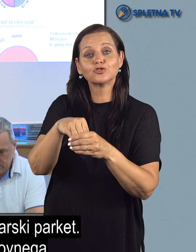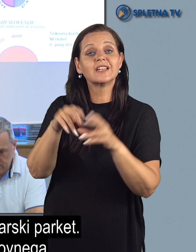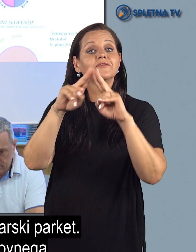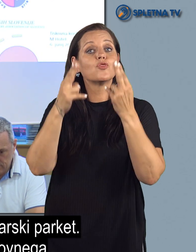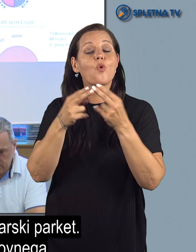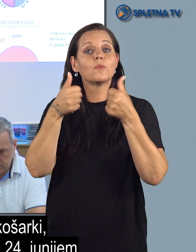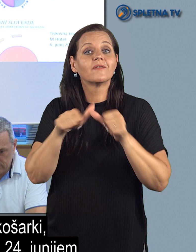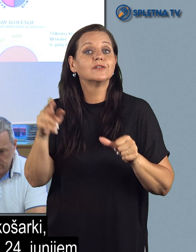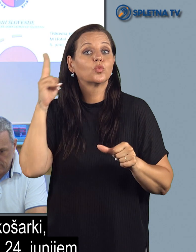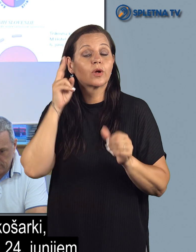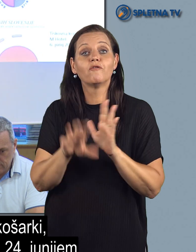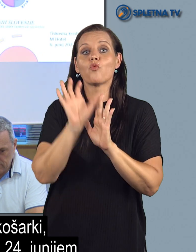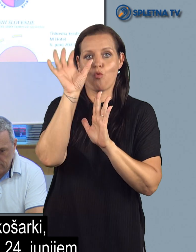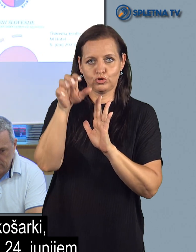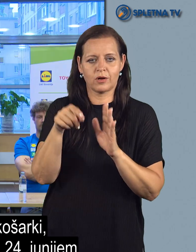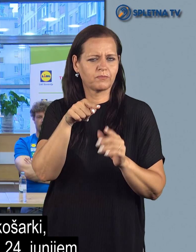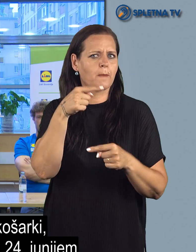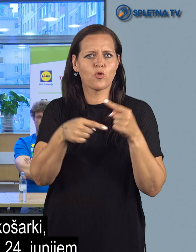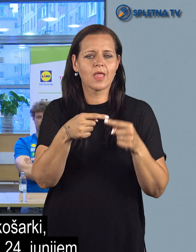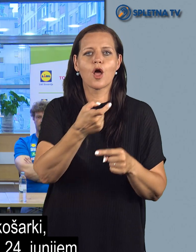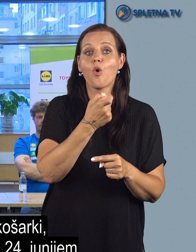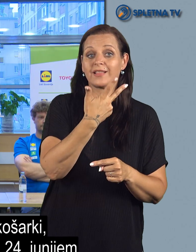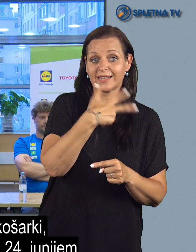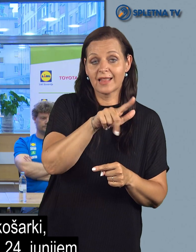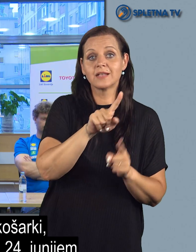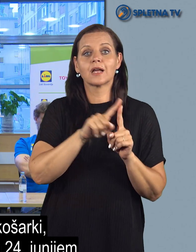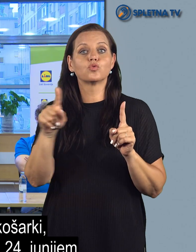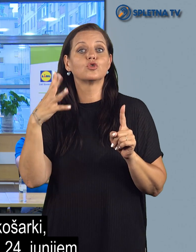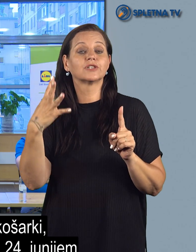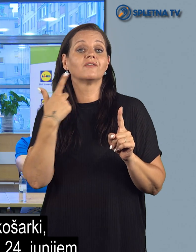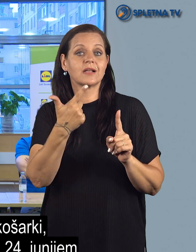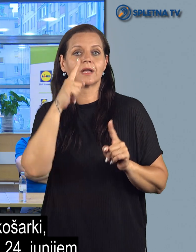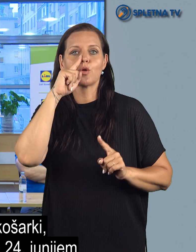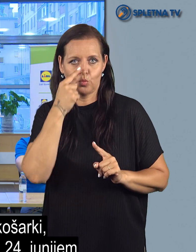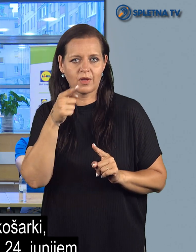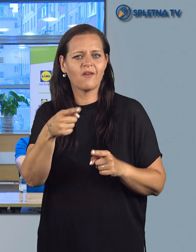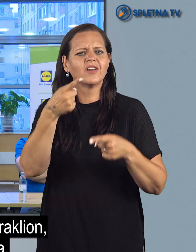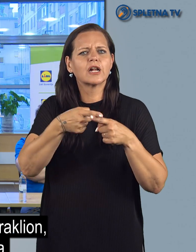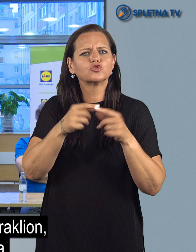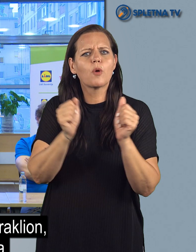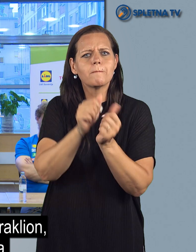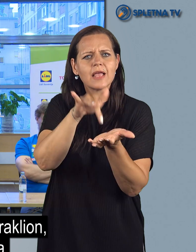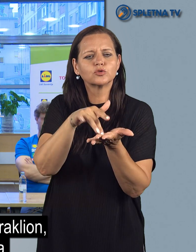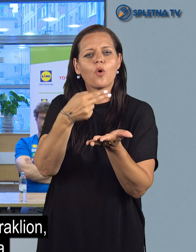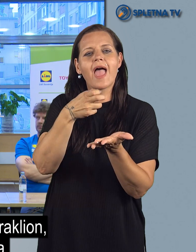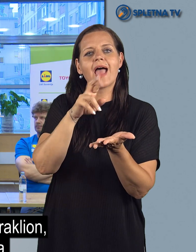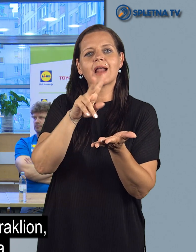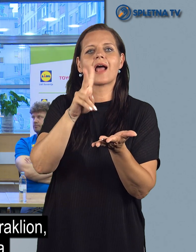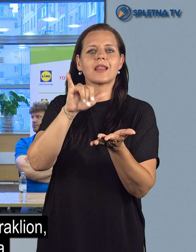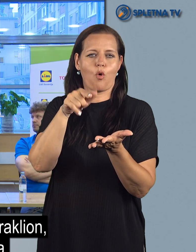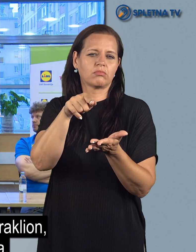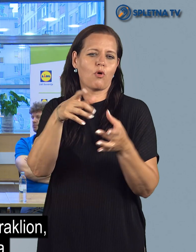Udeležili so se svetovnega prvenstva gluhih v košarki, ki je potekalo med 13. in 24. junijem v grškem